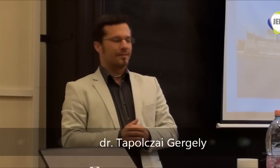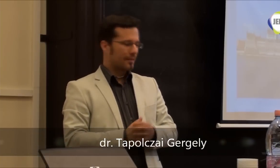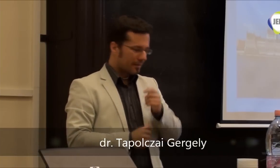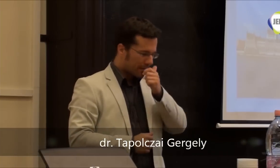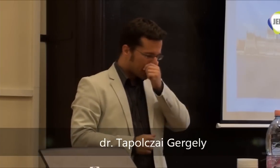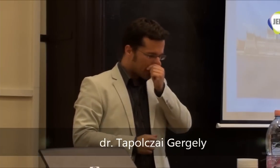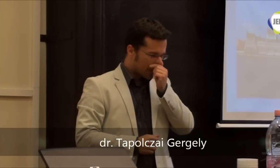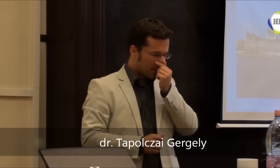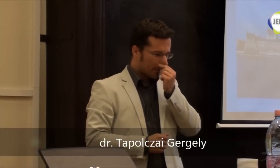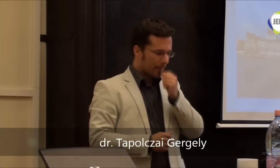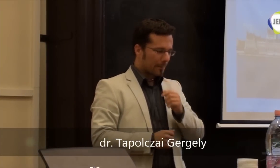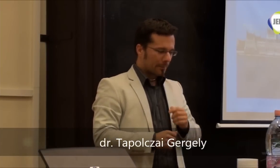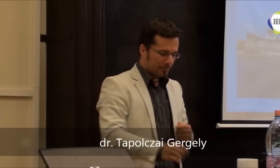jövök.